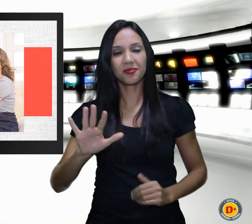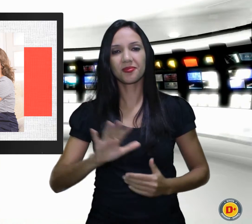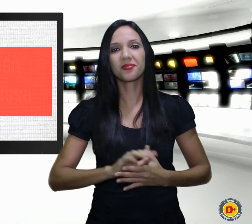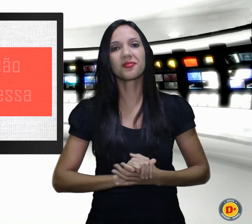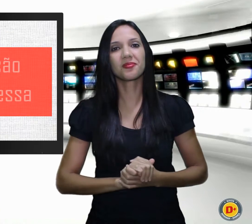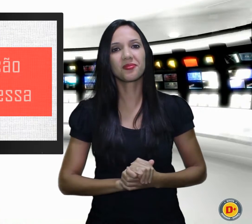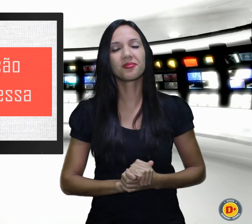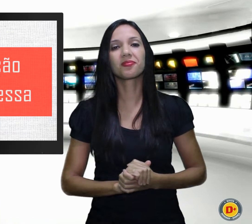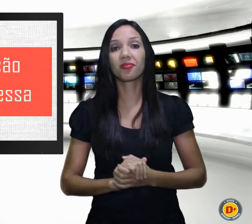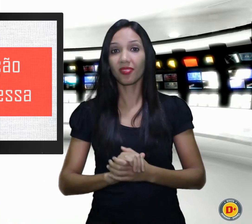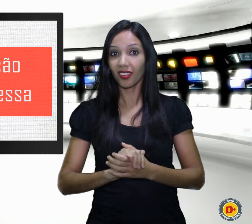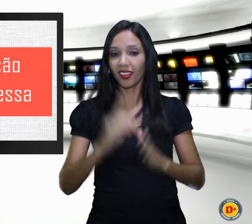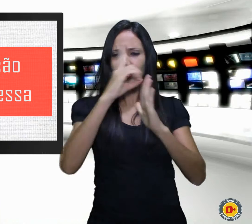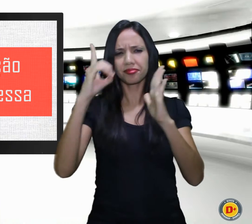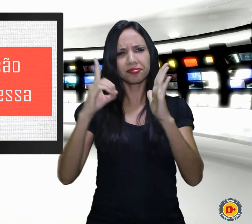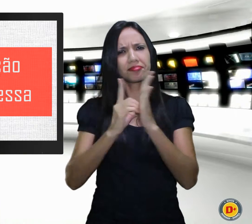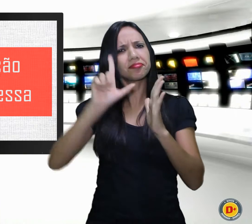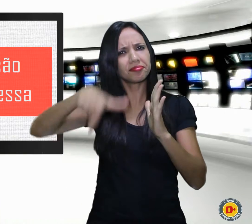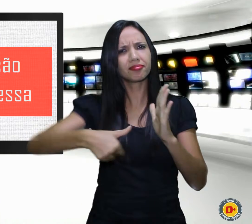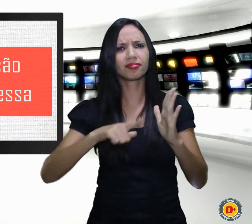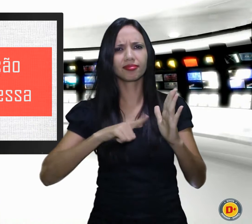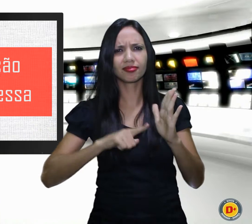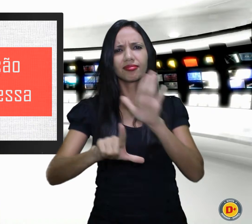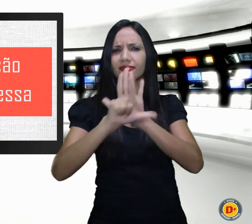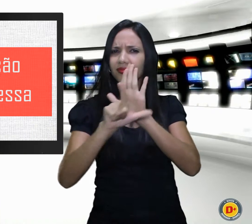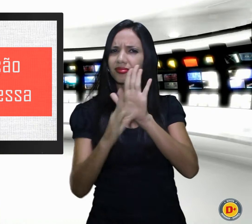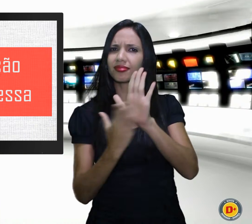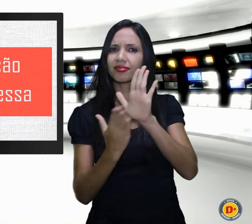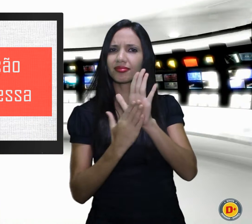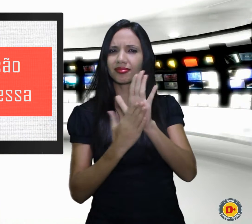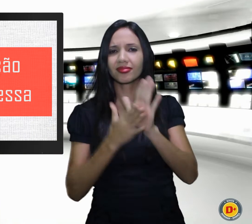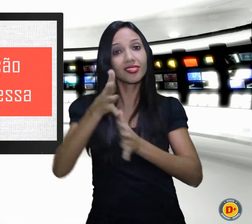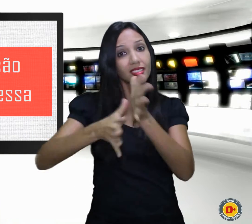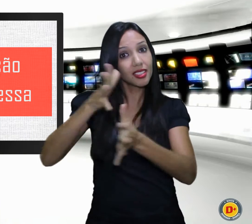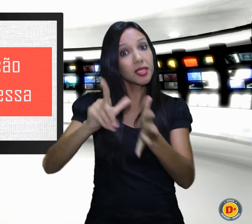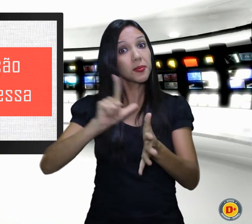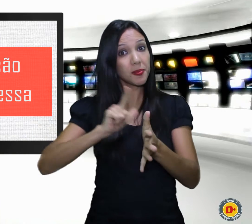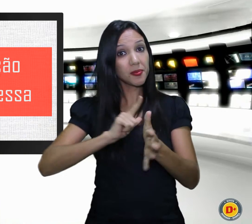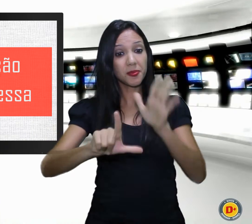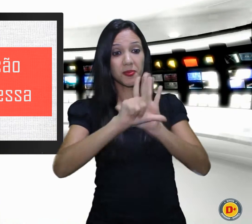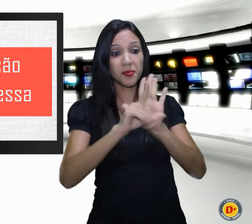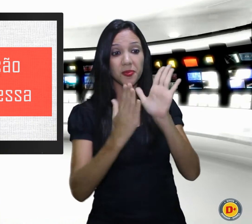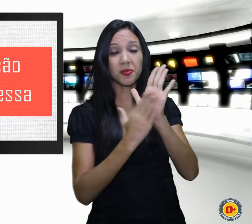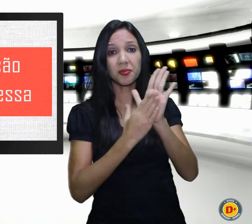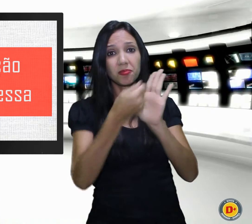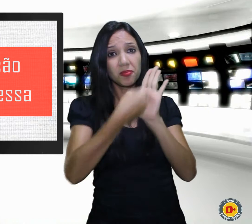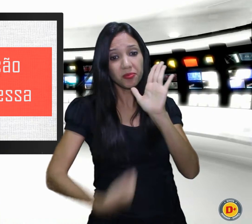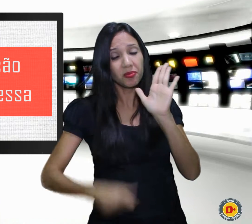Uma década após a regulamentação da Lei de Libras, muito do que está na legislação ainda não saiu do papel, inclusive